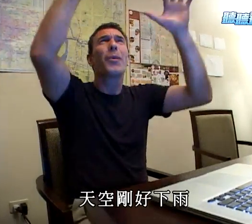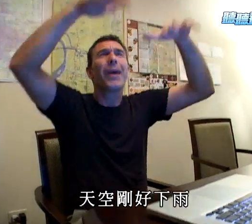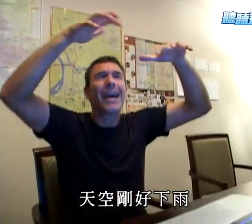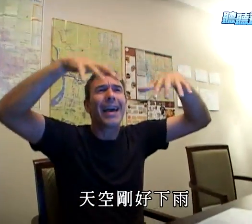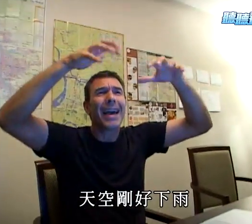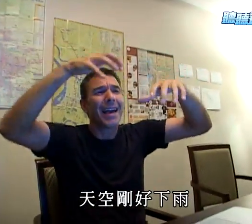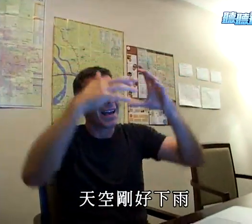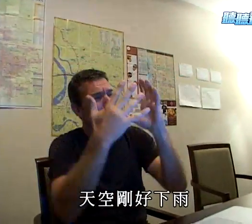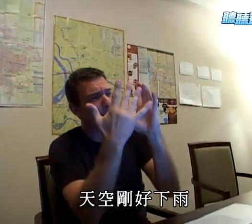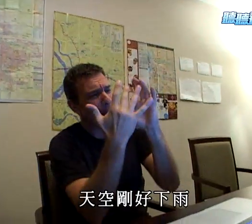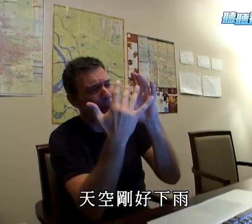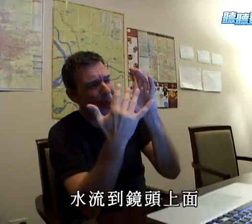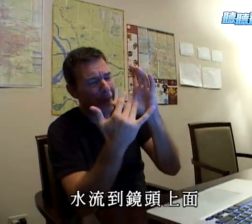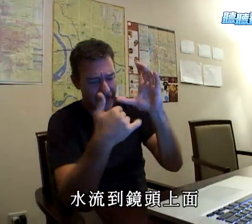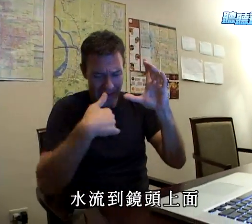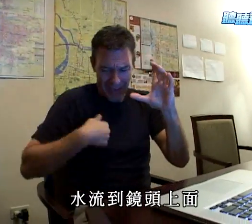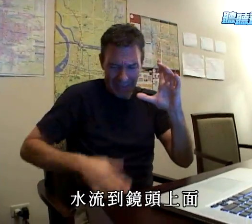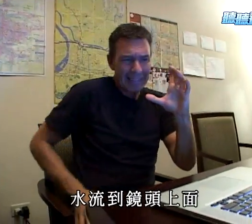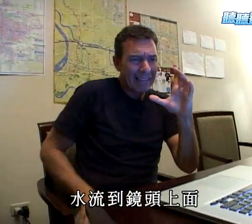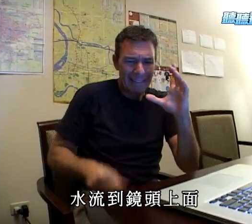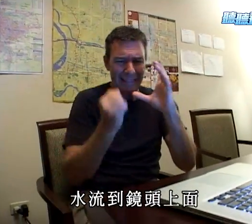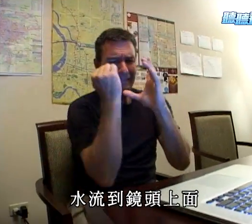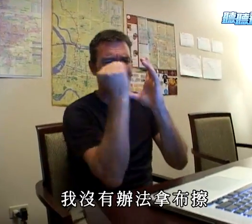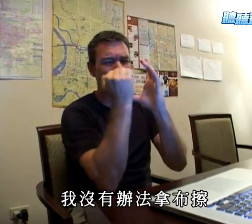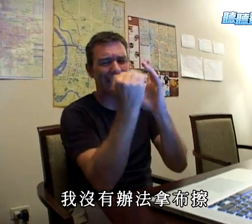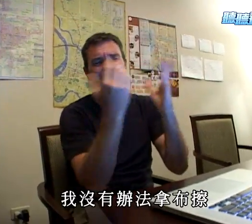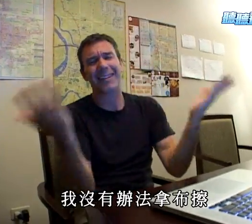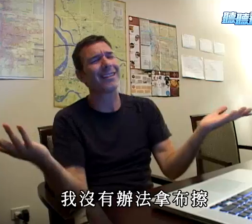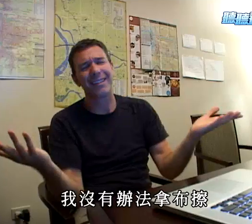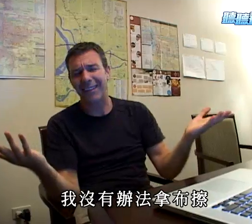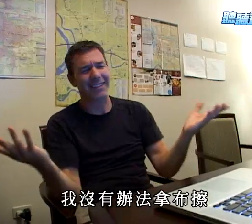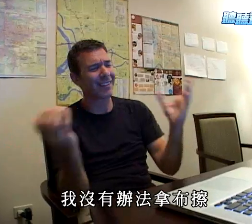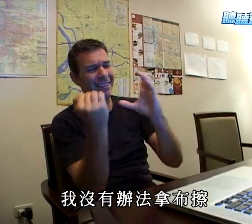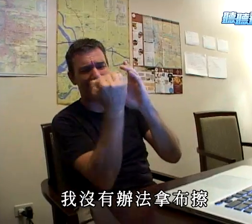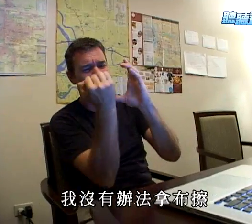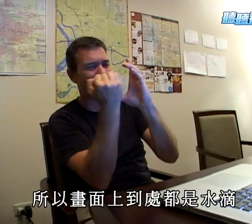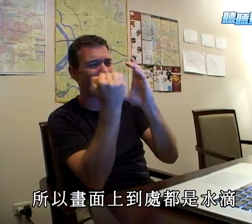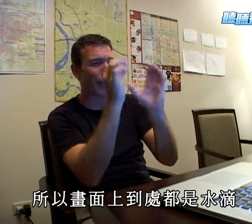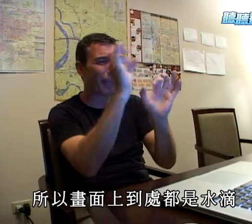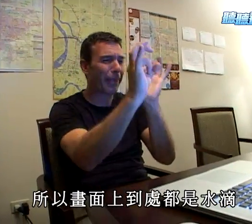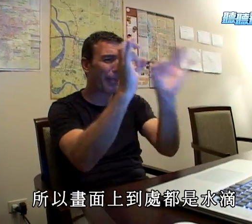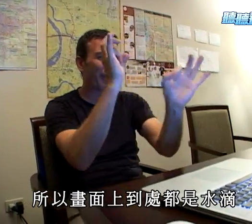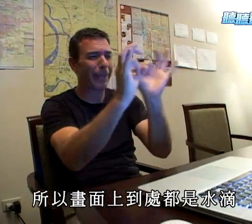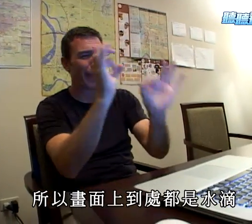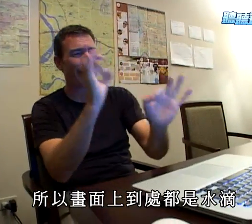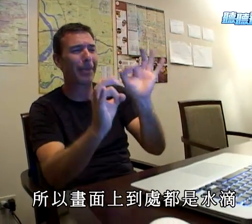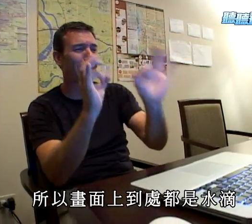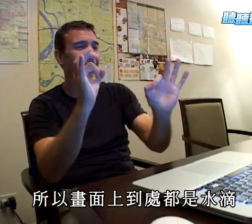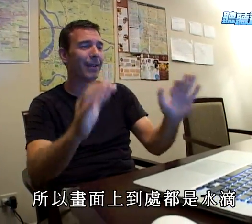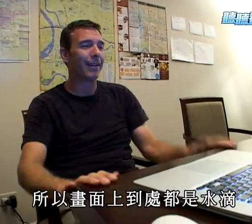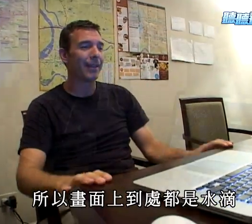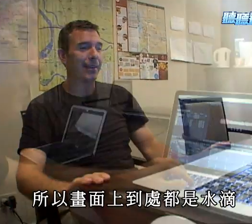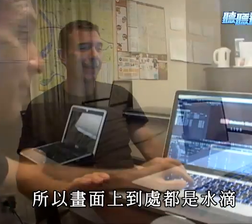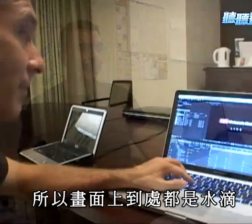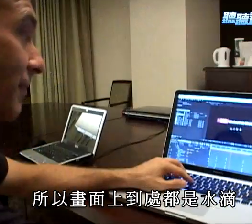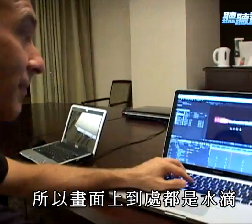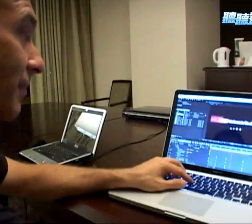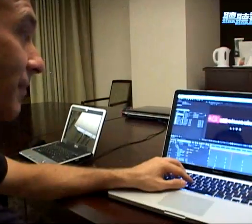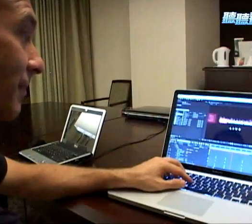好下雨，水流到镜头上面，我没有办法拿布擦。所以啊，画面上到处都是水滴啊！